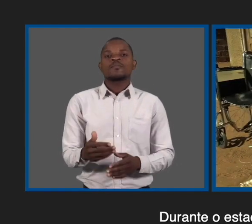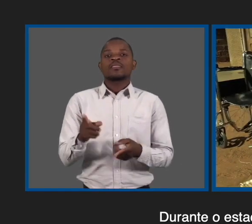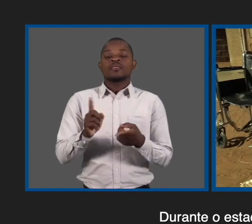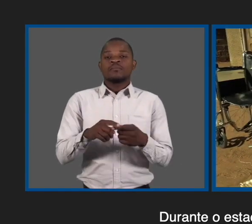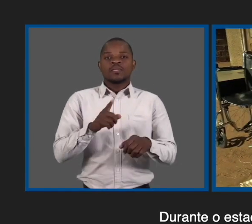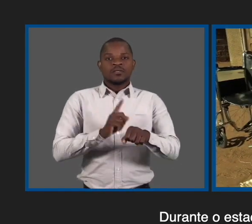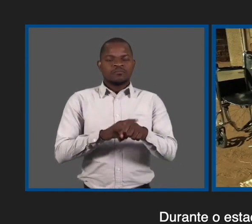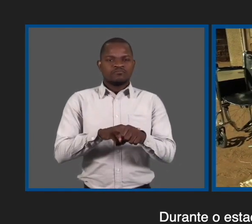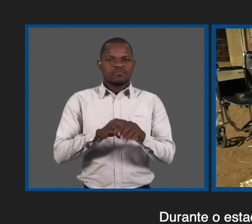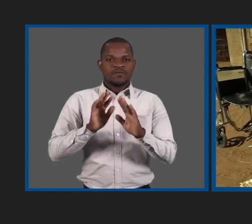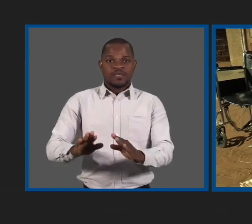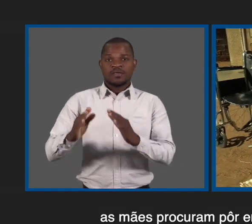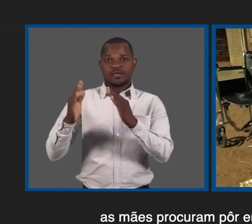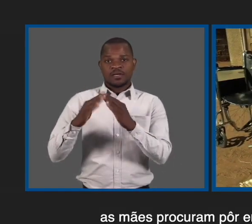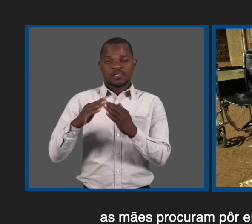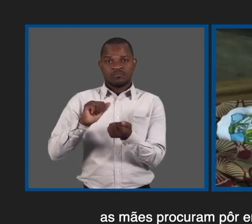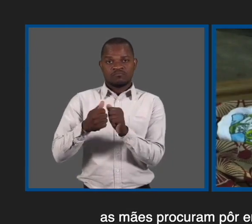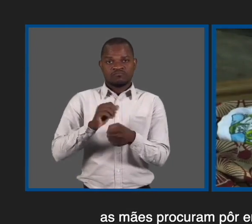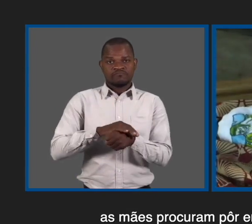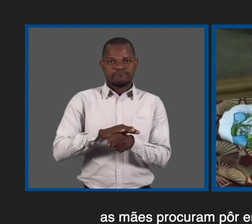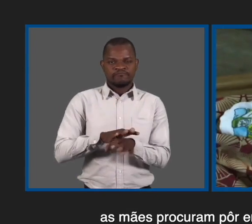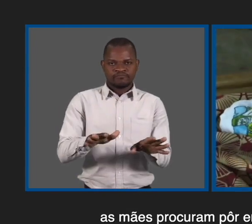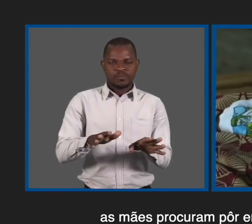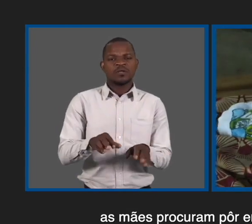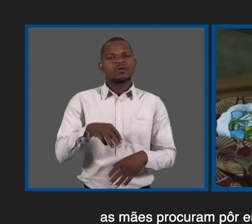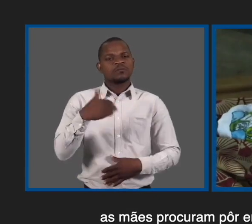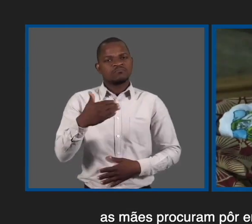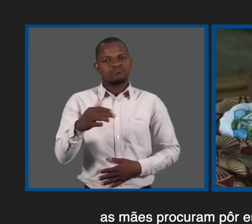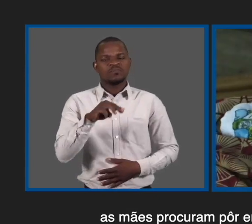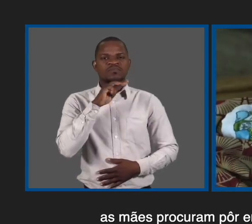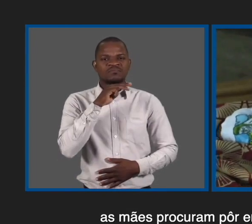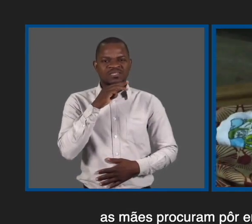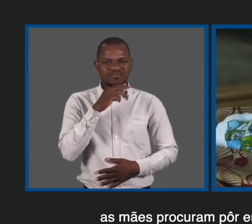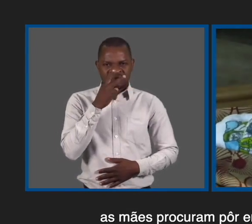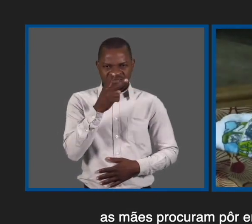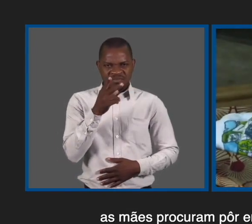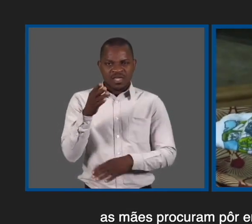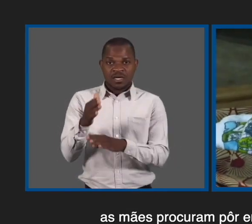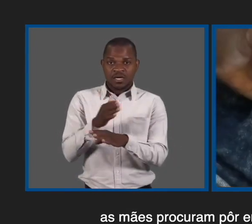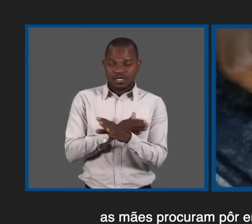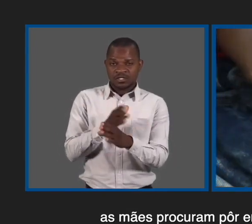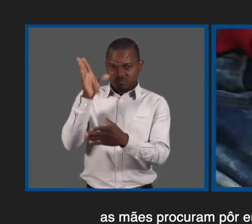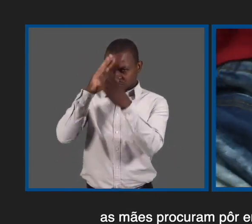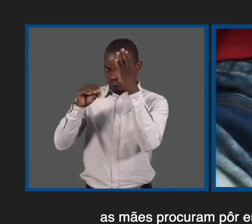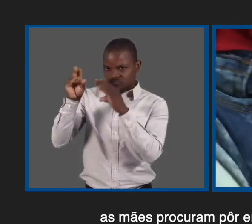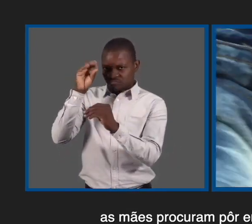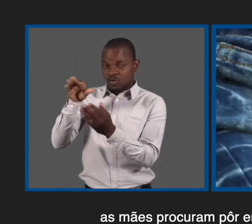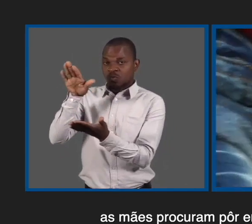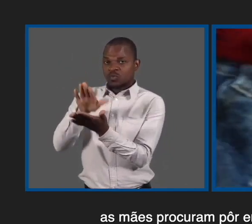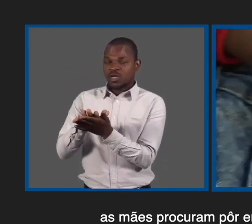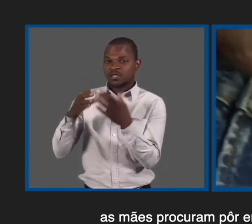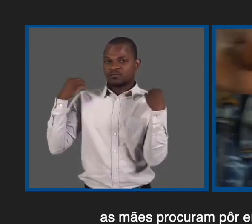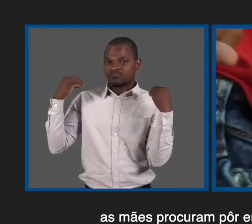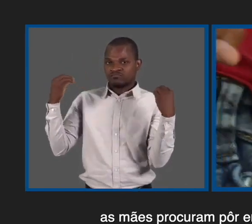Durante o estado de emergência, as mães procuram pôr em prática os conhecimentos que aprenderam durante